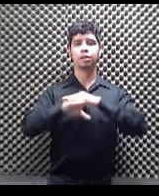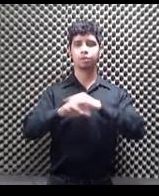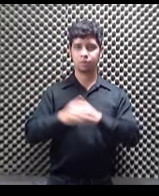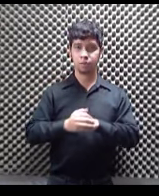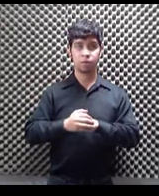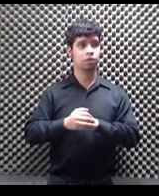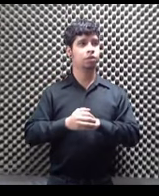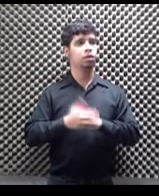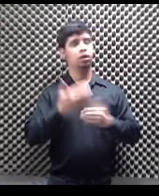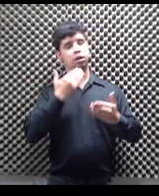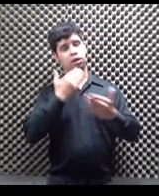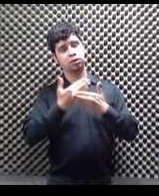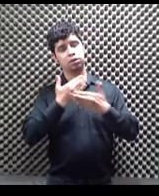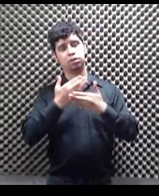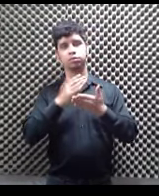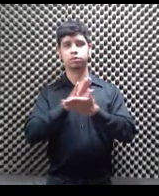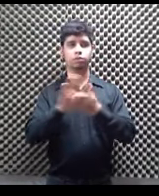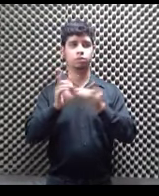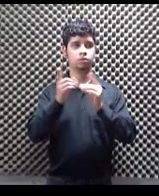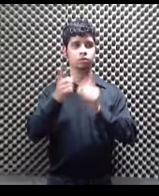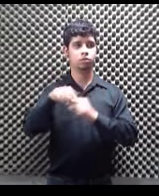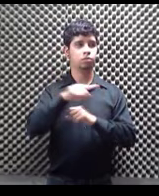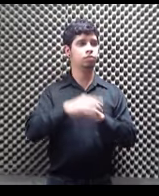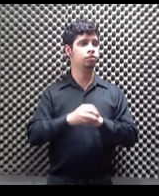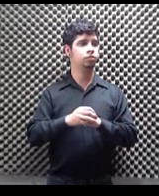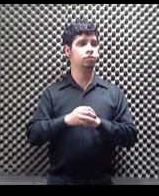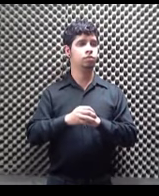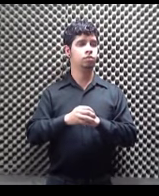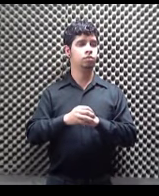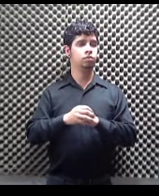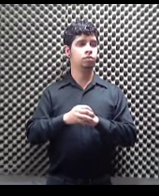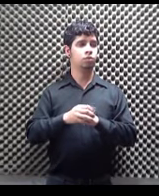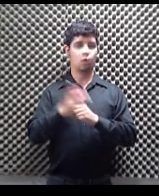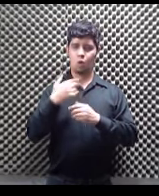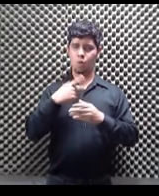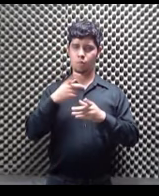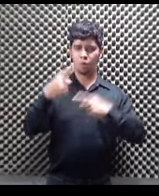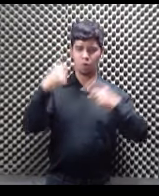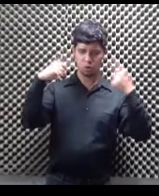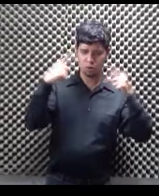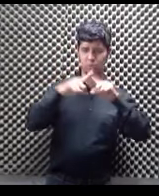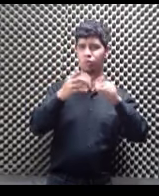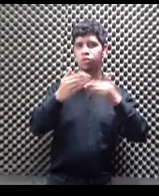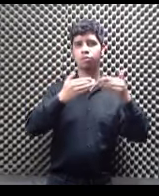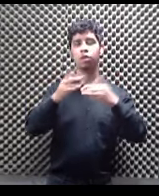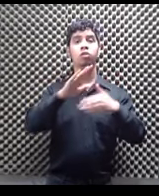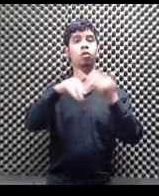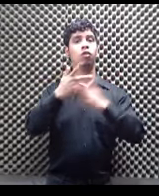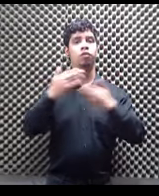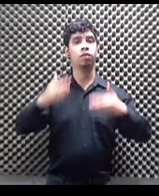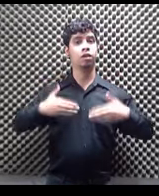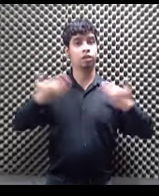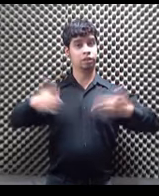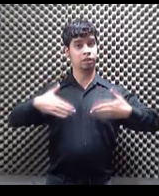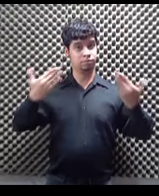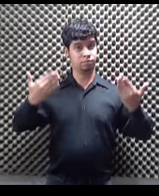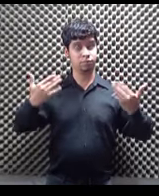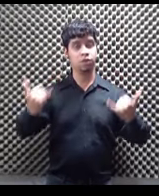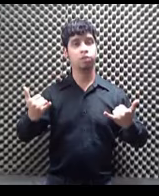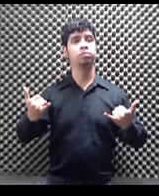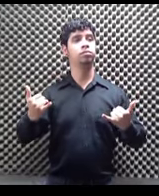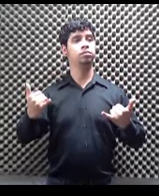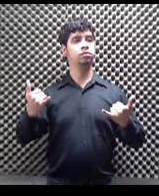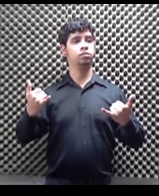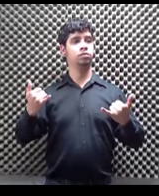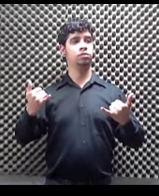muchas gracias aquí. Y mucho gusto. Aquí siempre estamos tenernos, aquí, sí. Aquí siempre un poquito loquitos, pero gracias. Estoy contentos. Nos vamos.